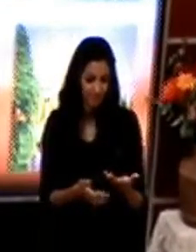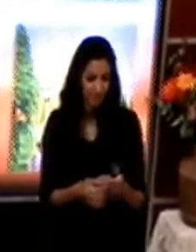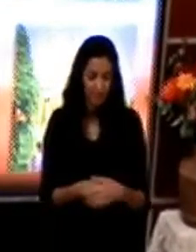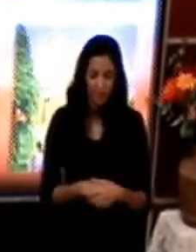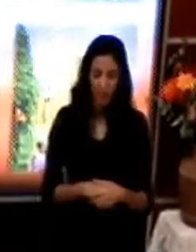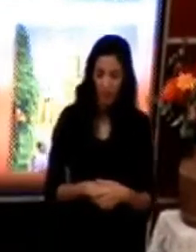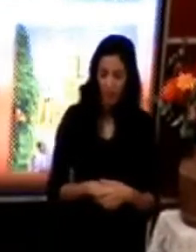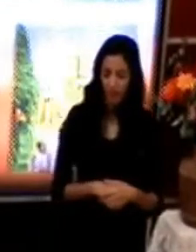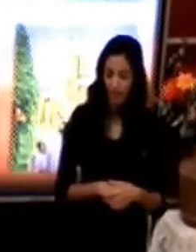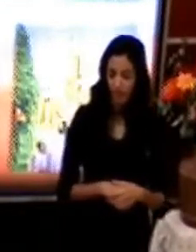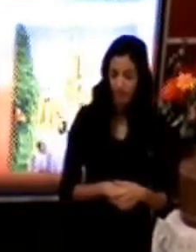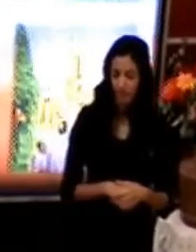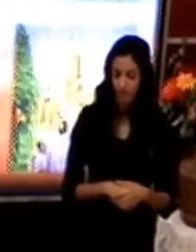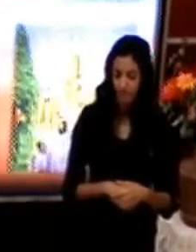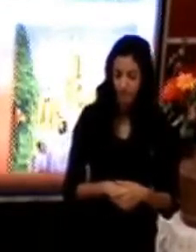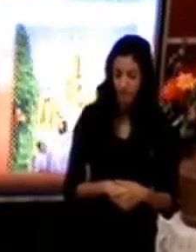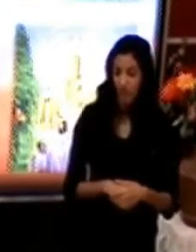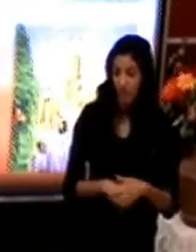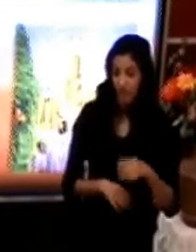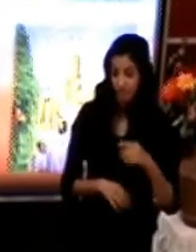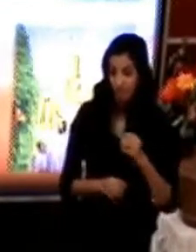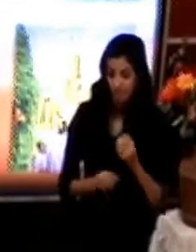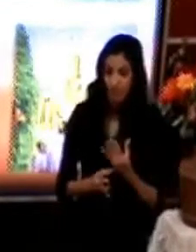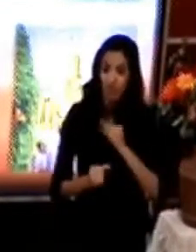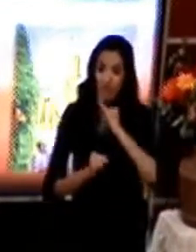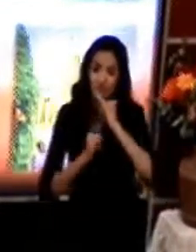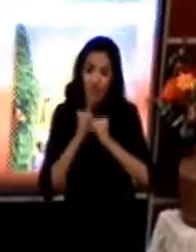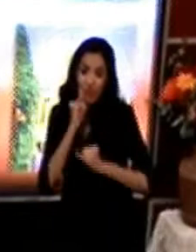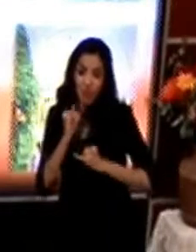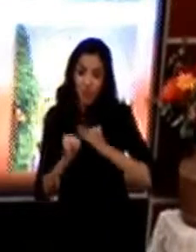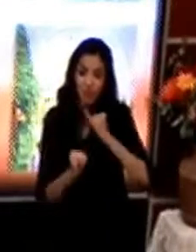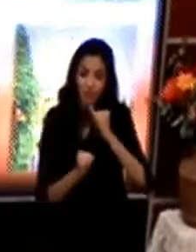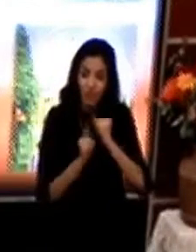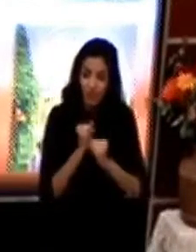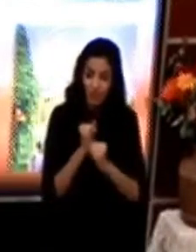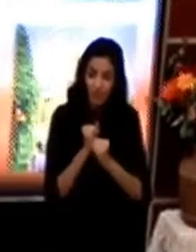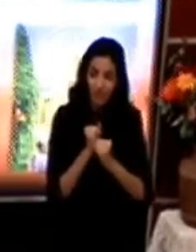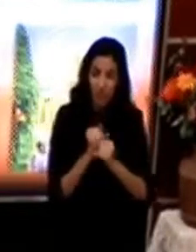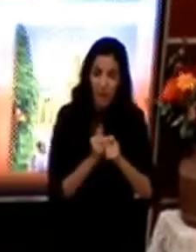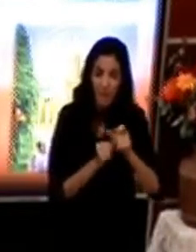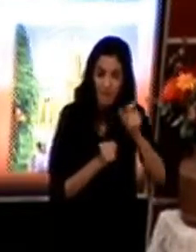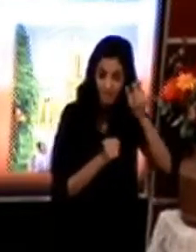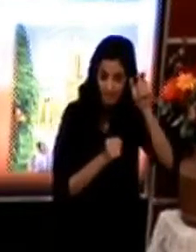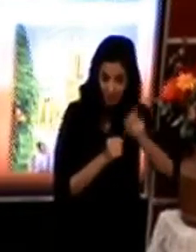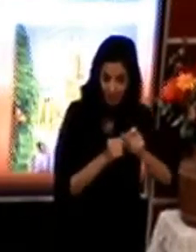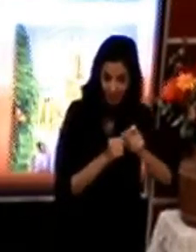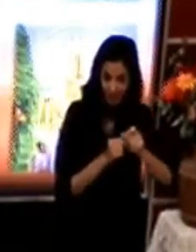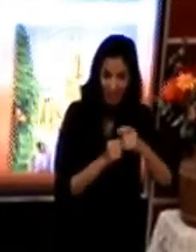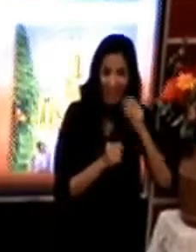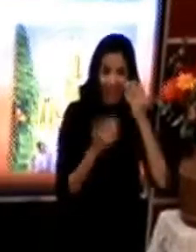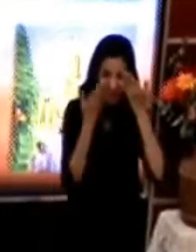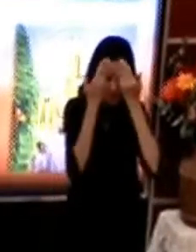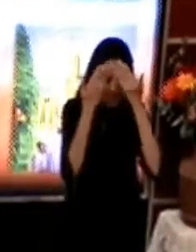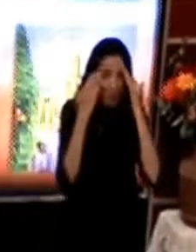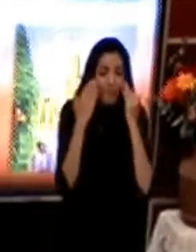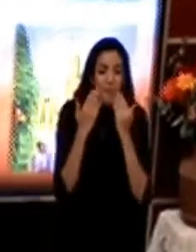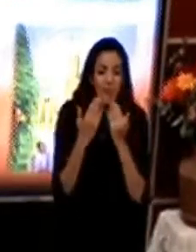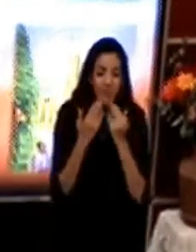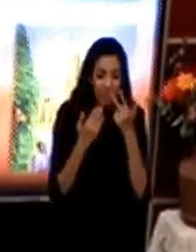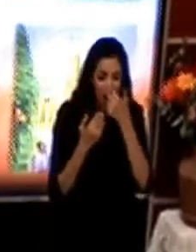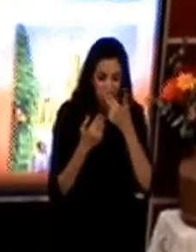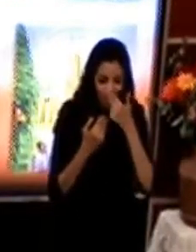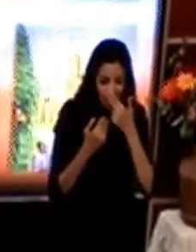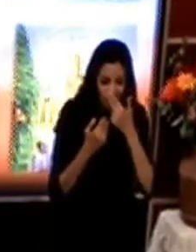Creo que por eso, una recomendación para todos, cuando vos veas así un héroe que cae, atendelo como uno